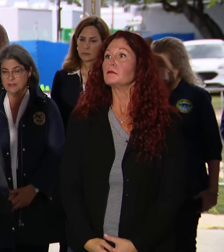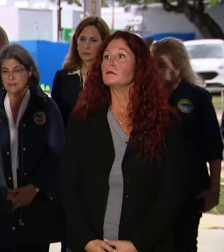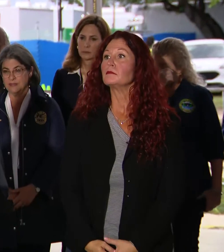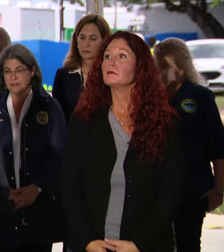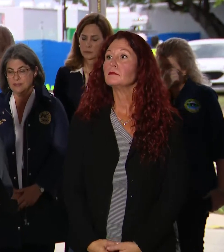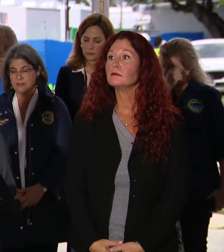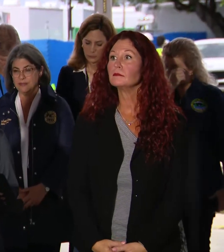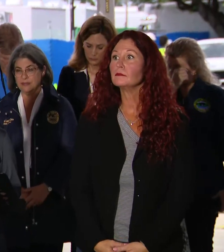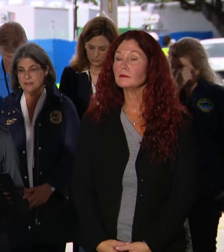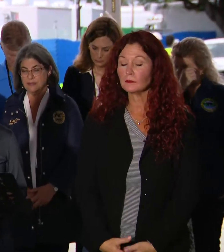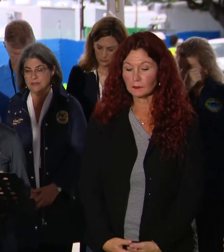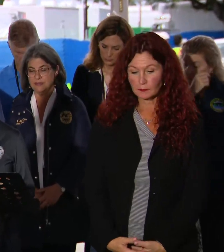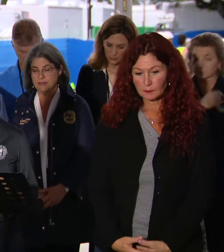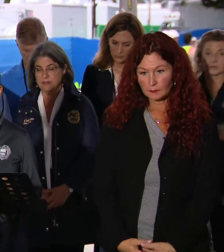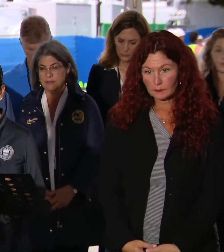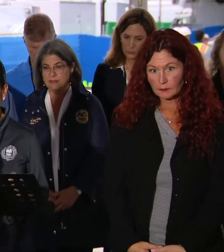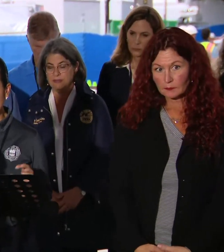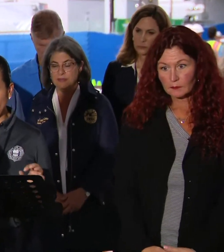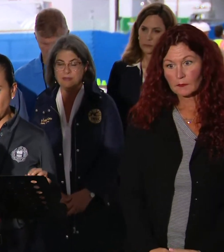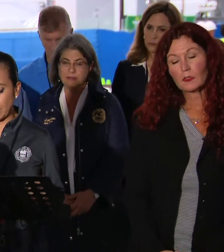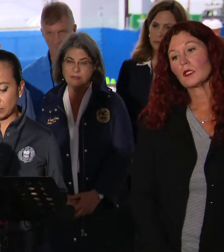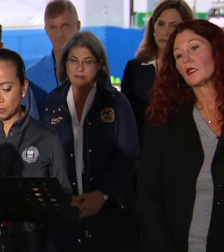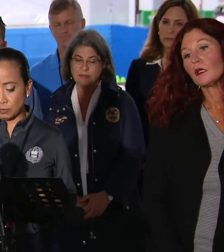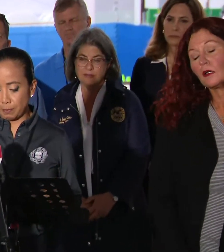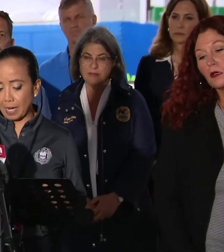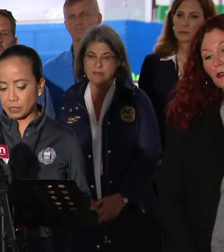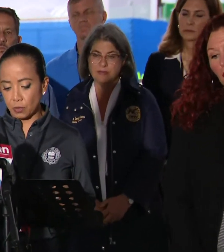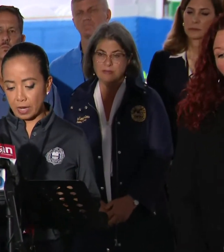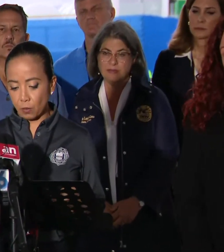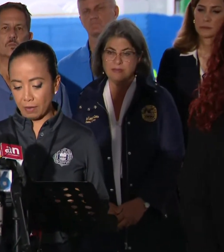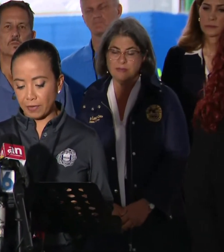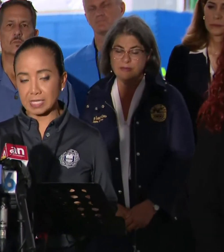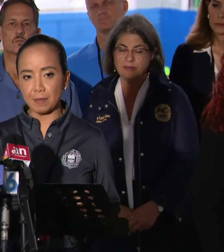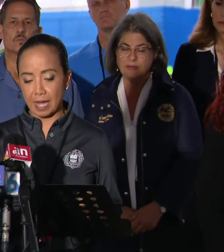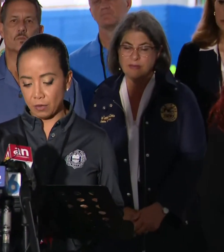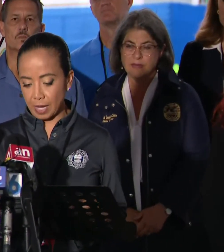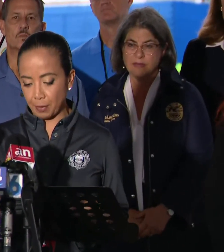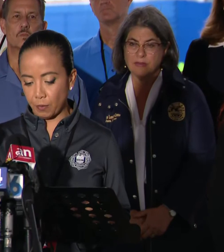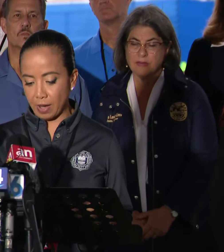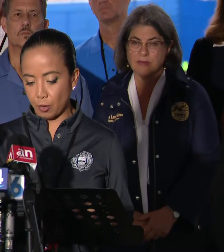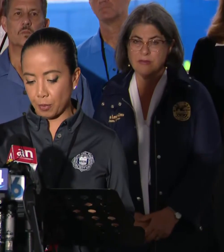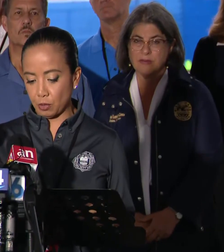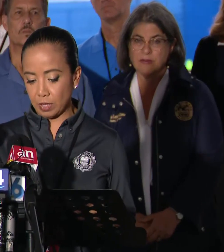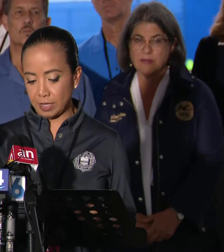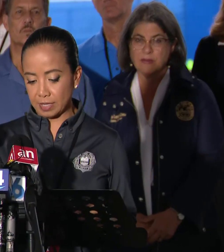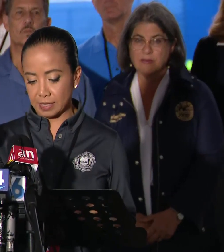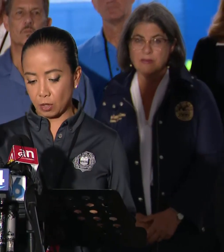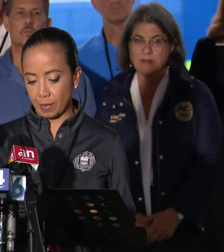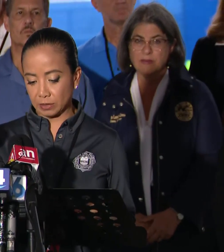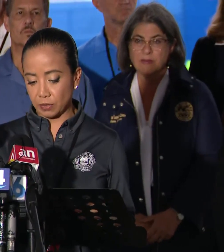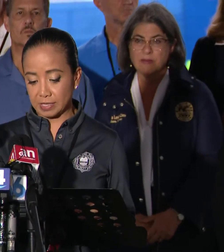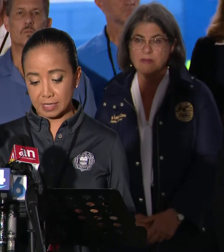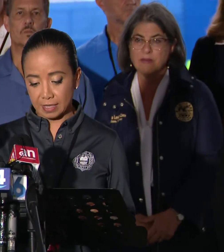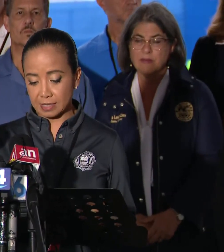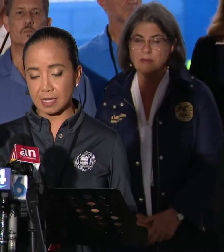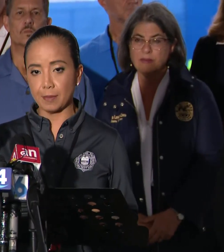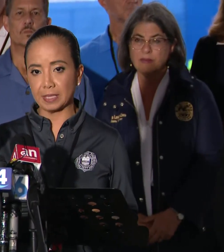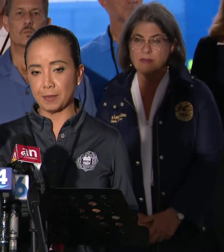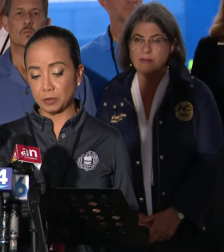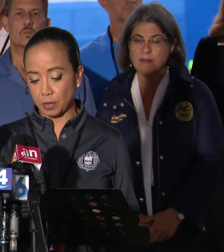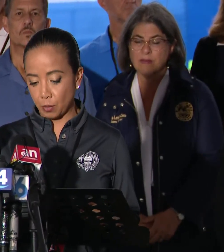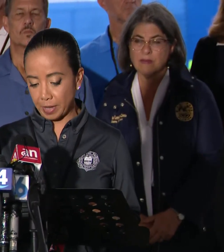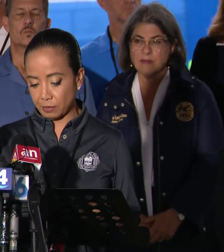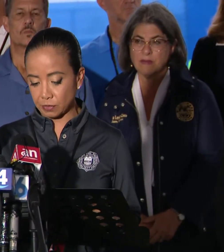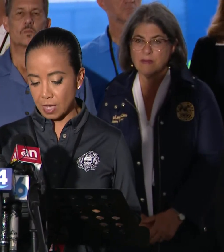En este momento se creó un plan de reinserción a corto plazo, el cual fue examinado y aprobado por los líderes del Comando de Incidentes